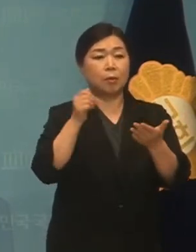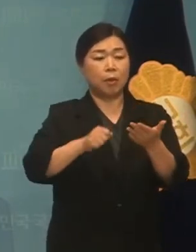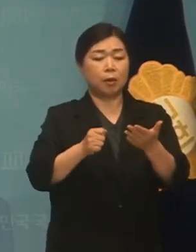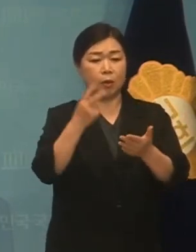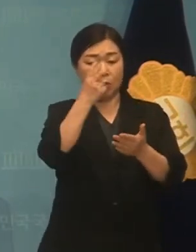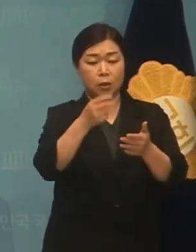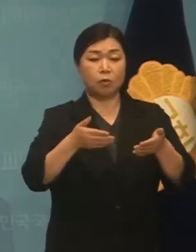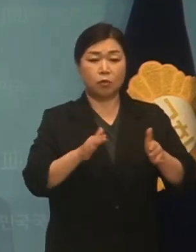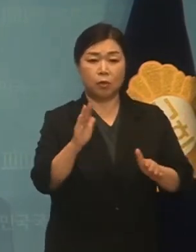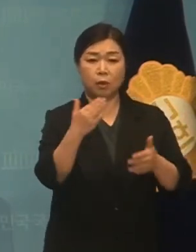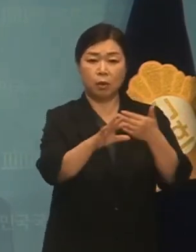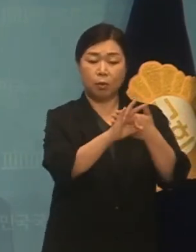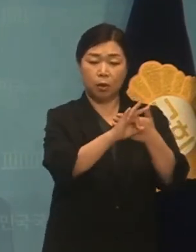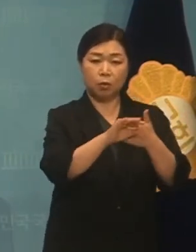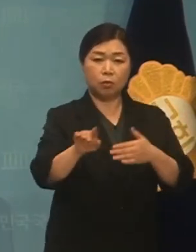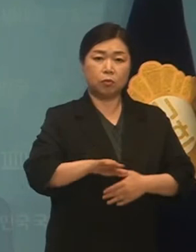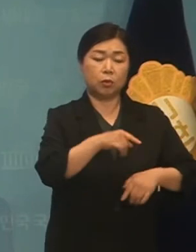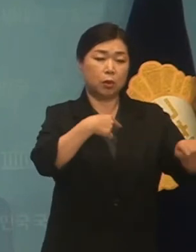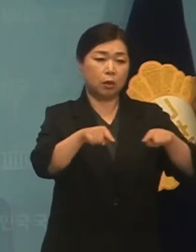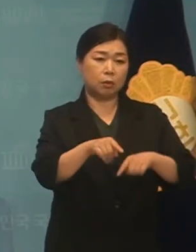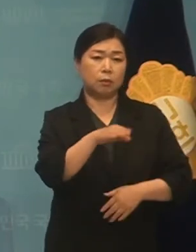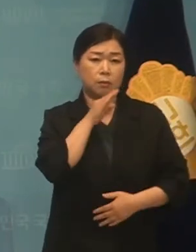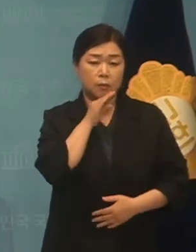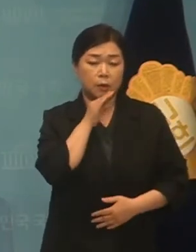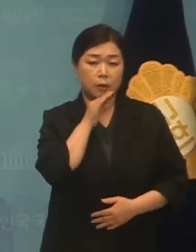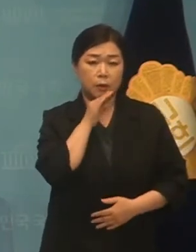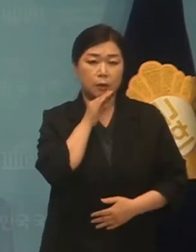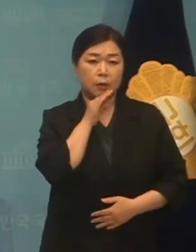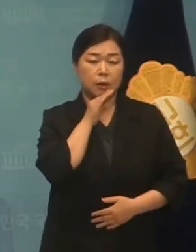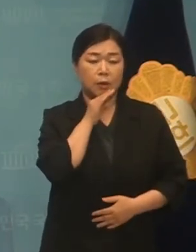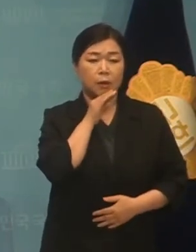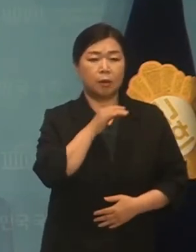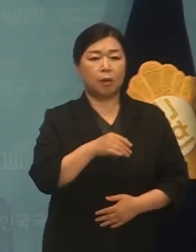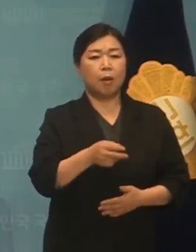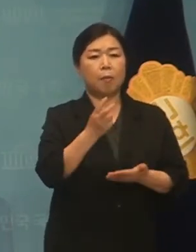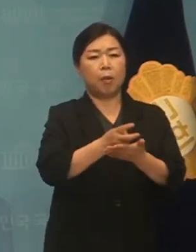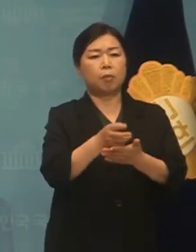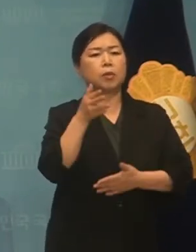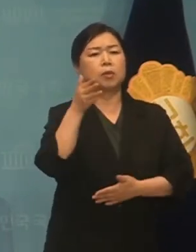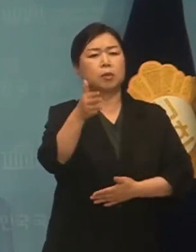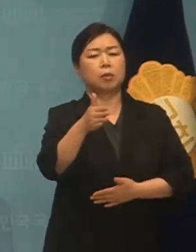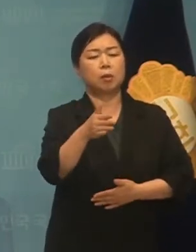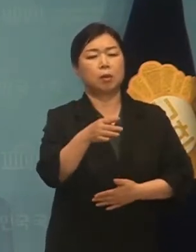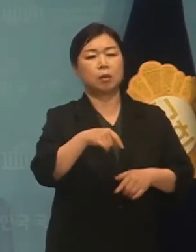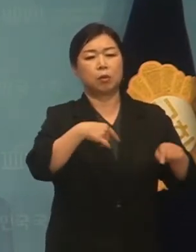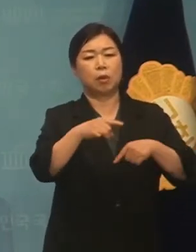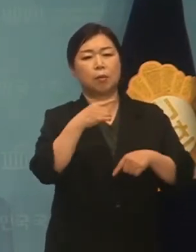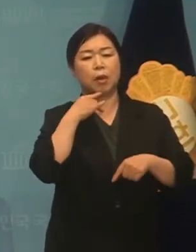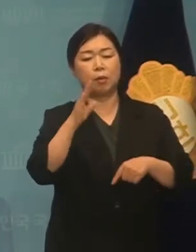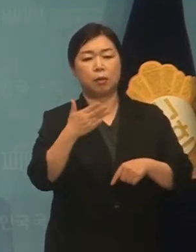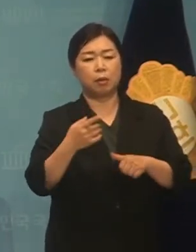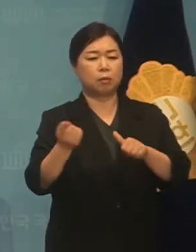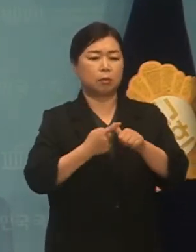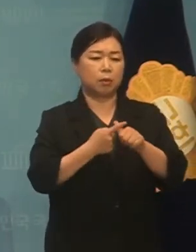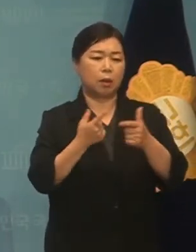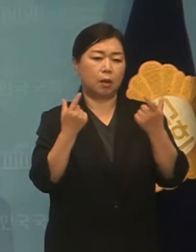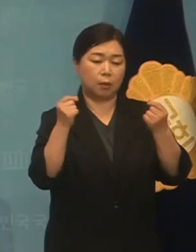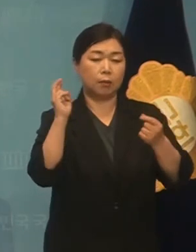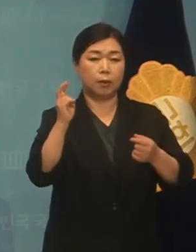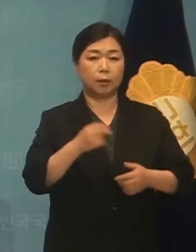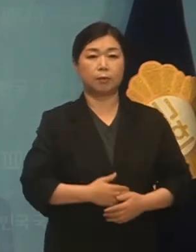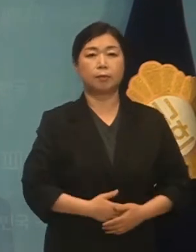출신이 된다면 우리 당은 그야말로 로펌 정당이라는 비난을 빗겨가지 못할 것입니다.